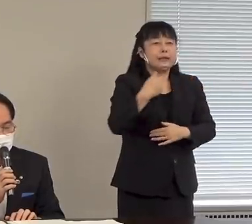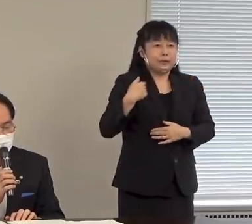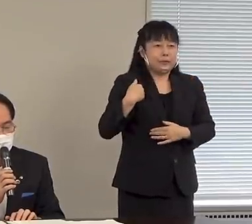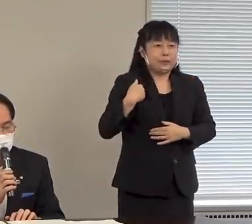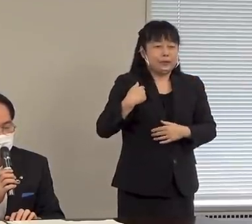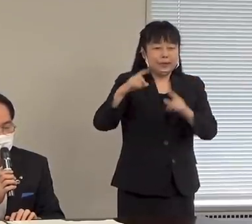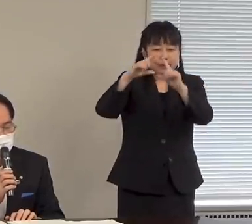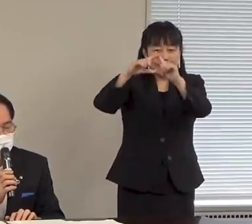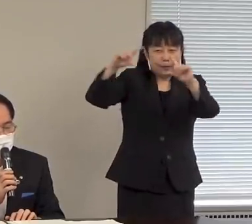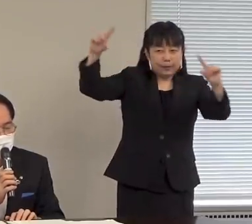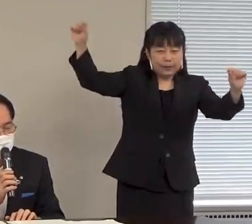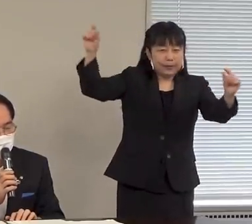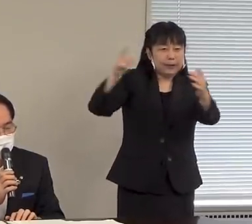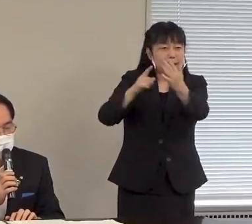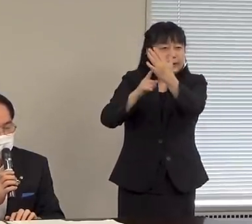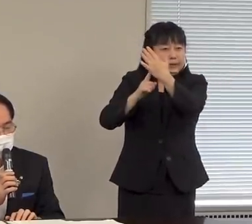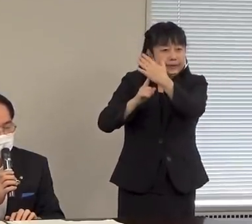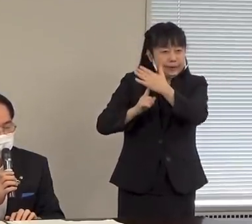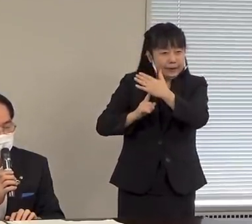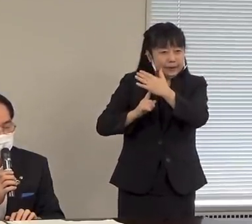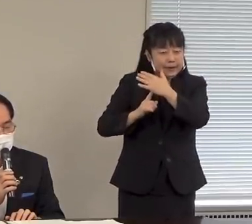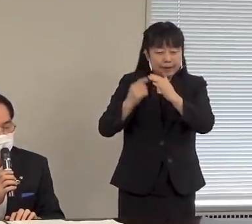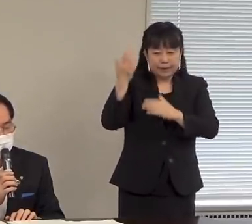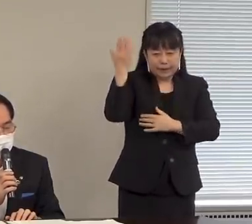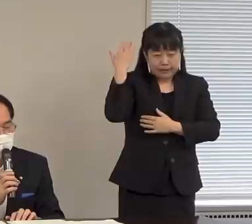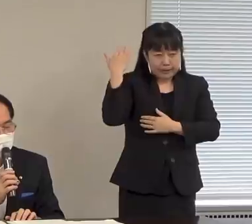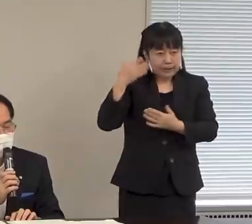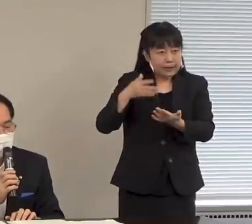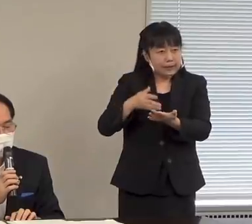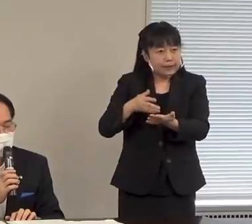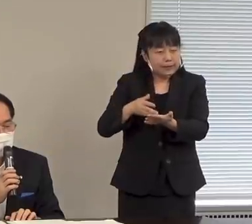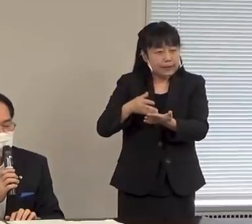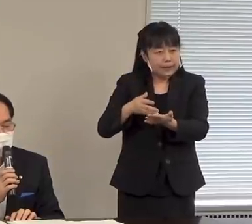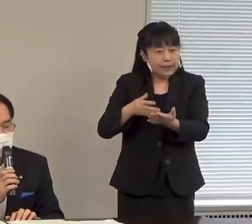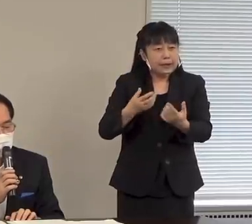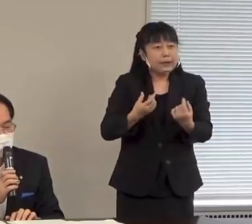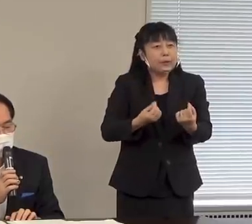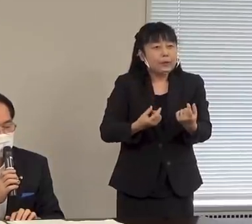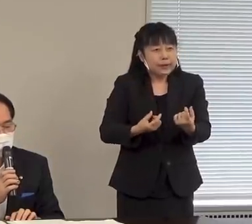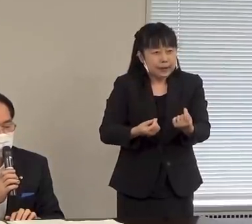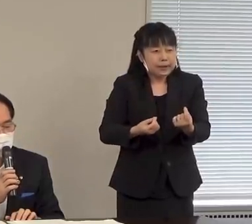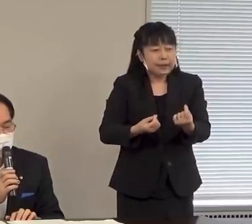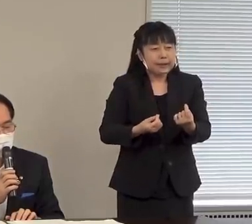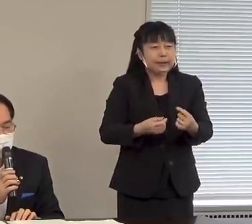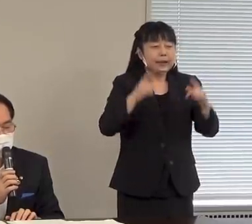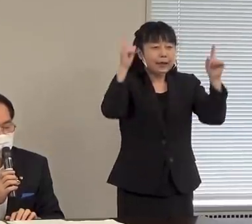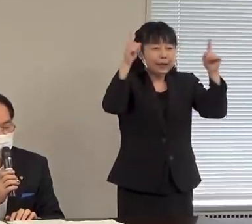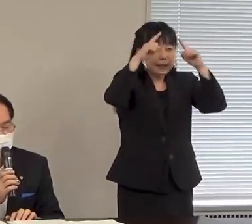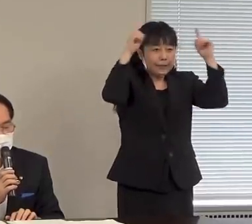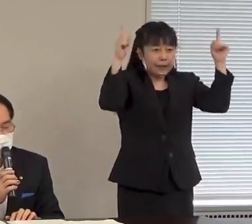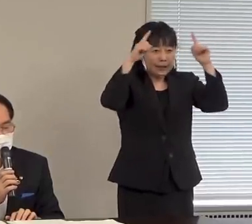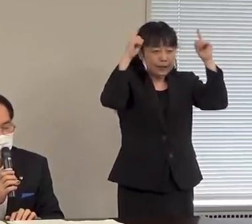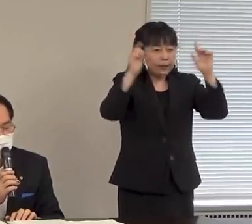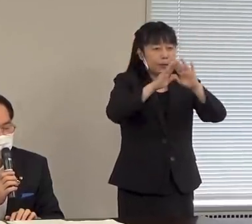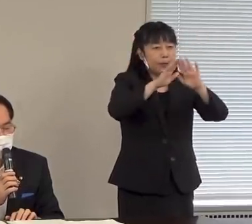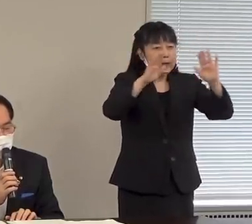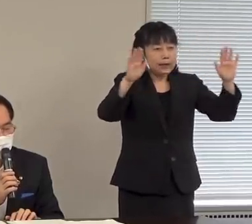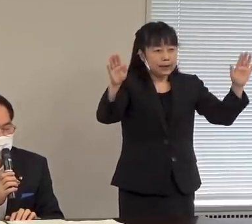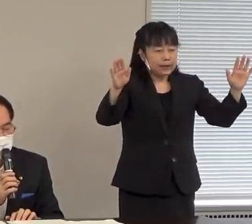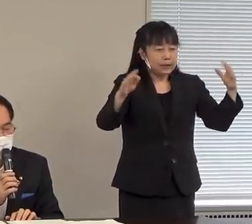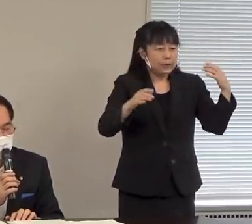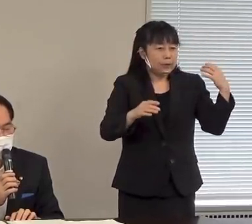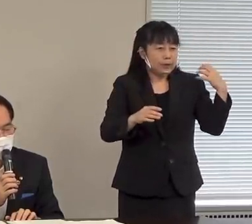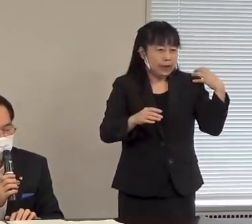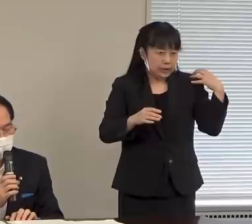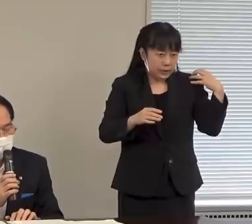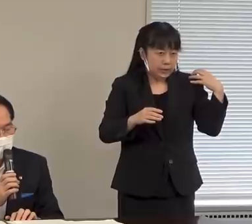先ほど冒頭でご説明した10年学に沿って、イベント主催者およびイベントを開催する施設の